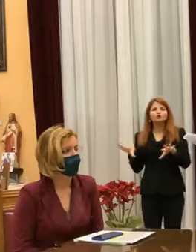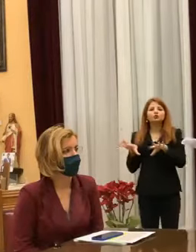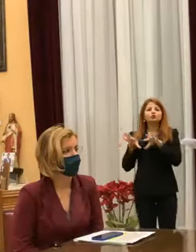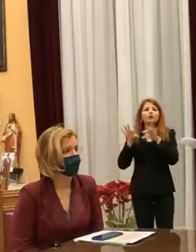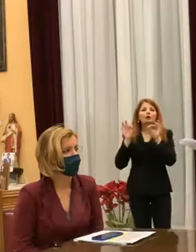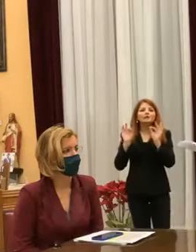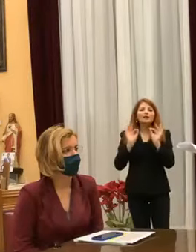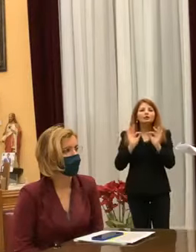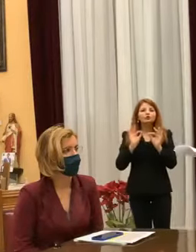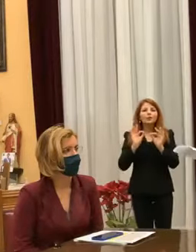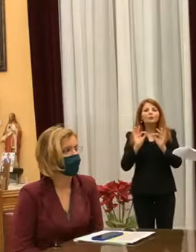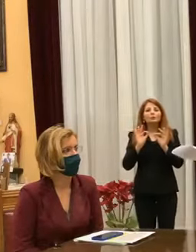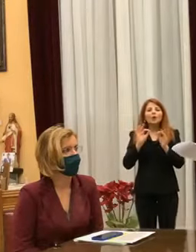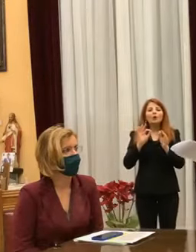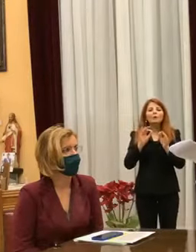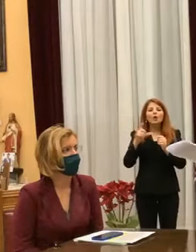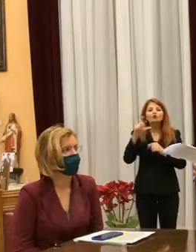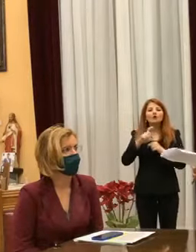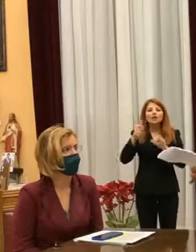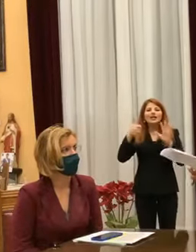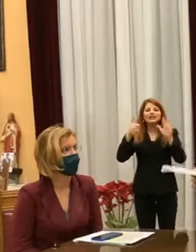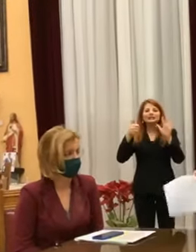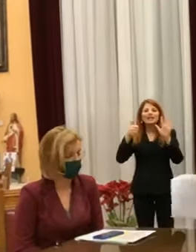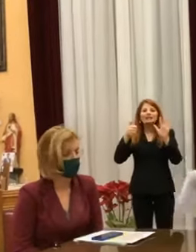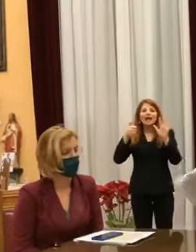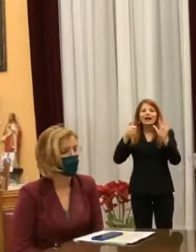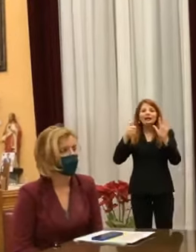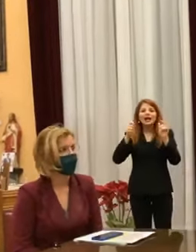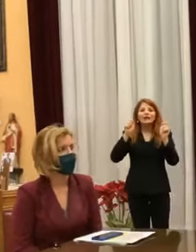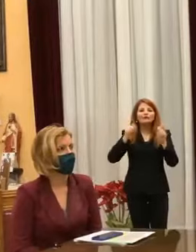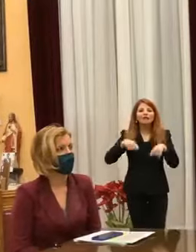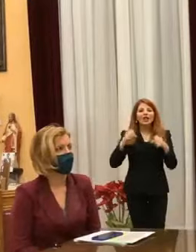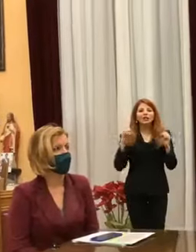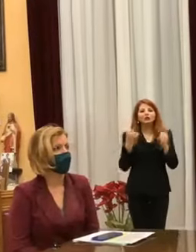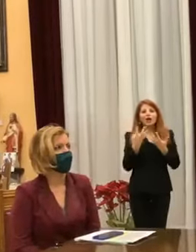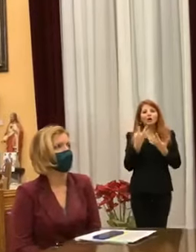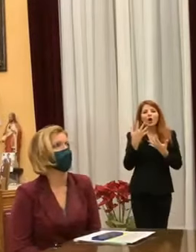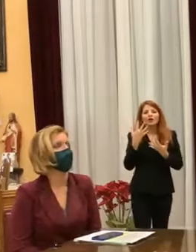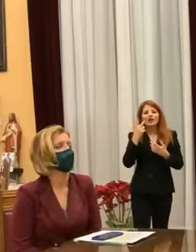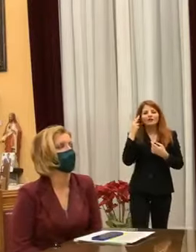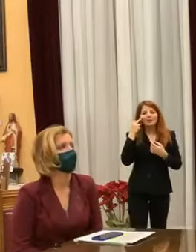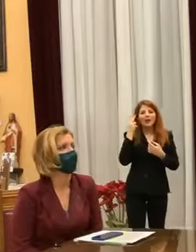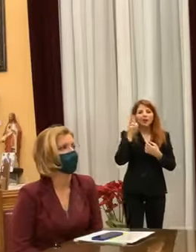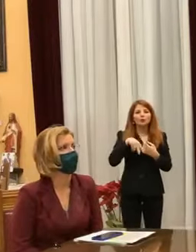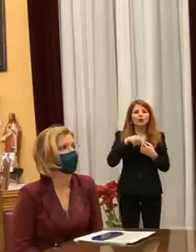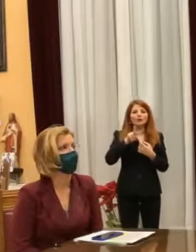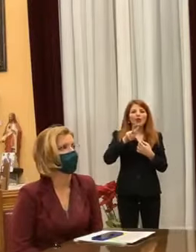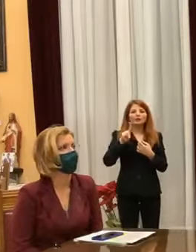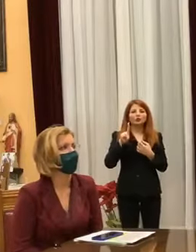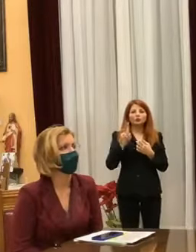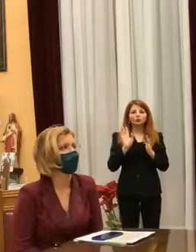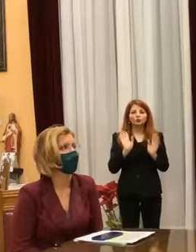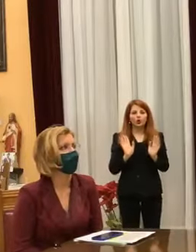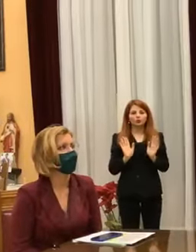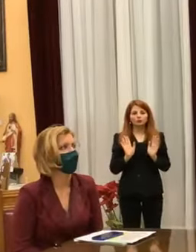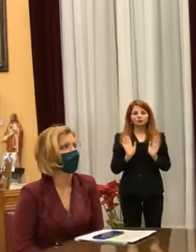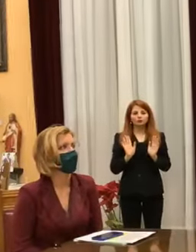giorni 60 a decorrere dal 19 febbraio 2021. Ecco come si